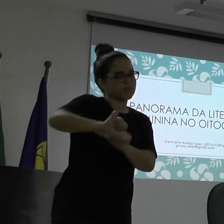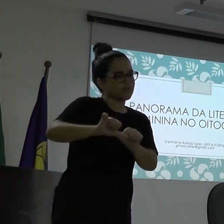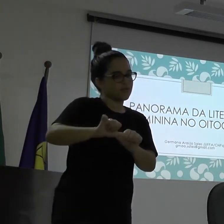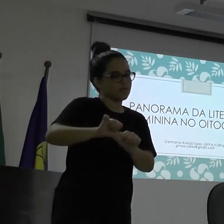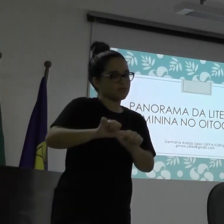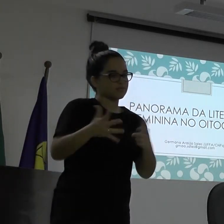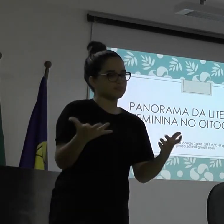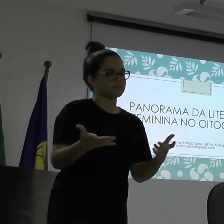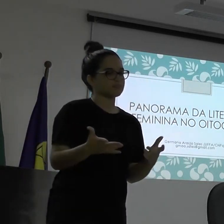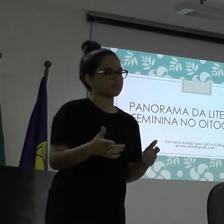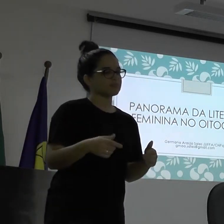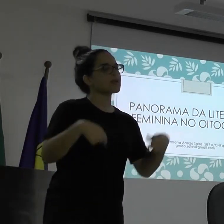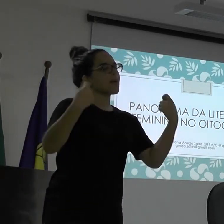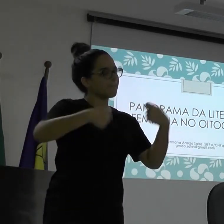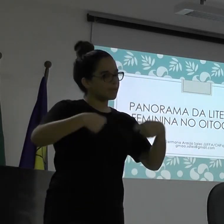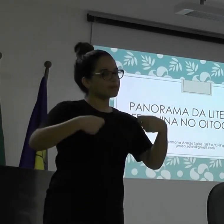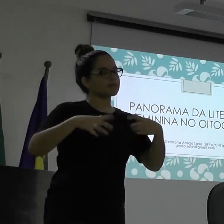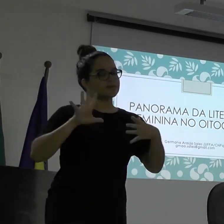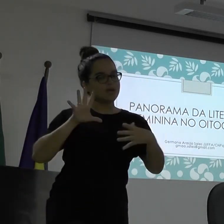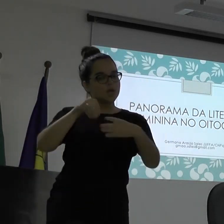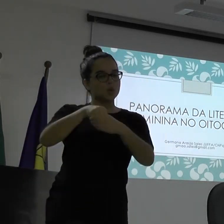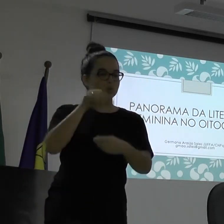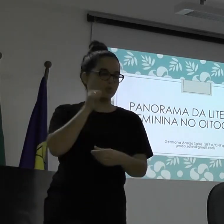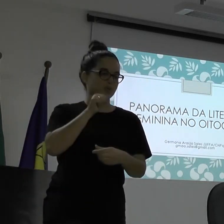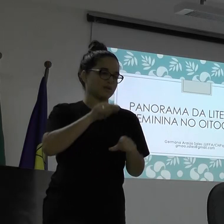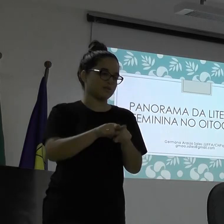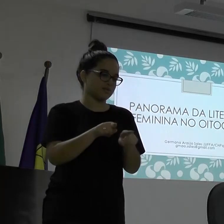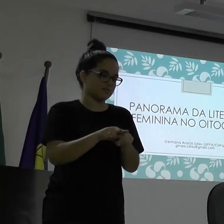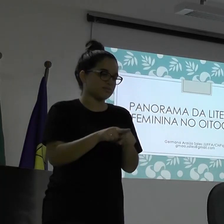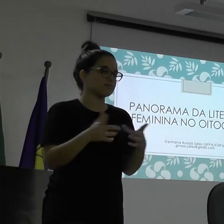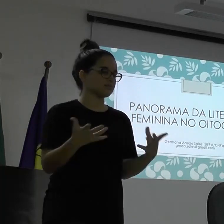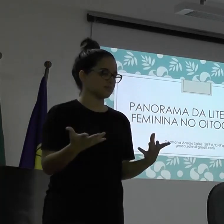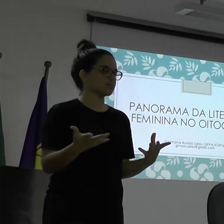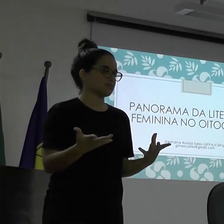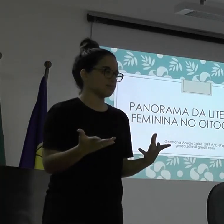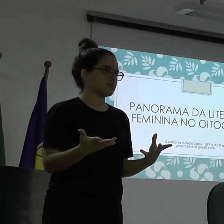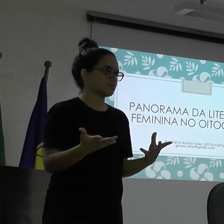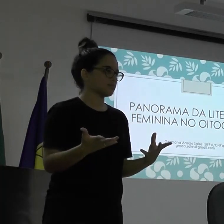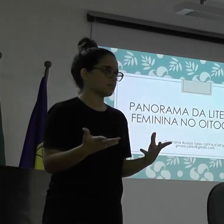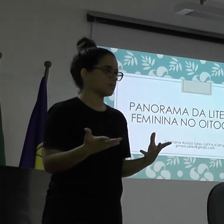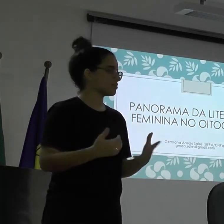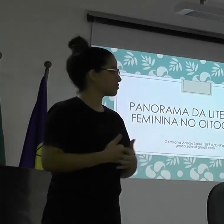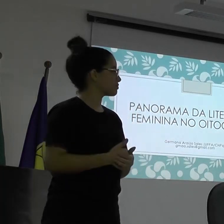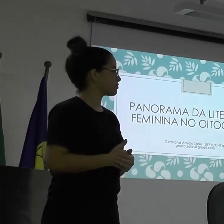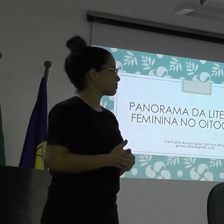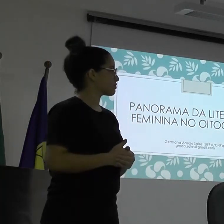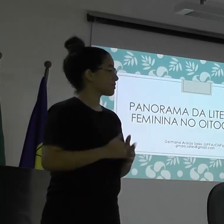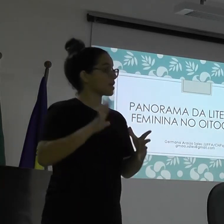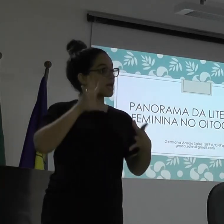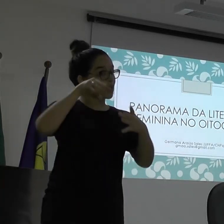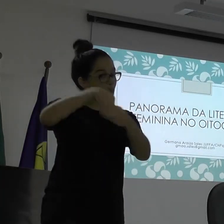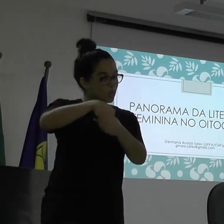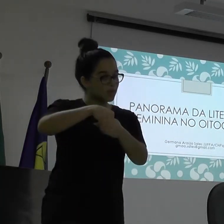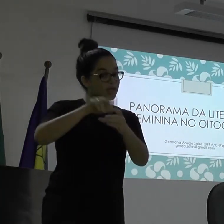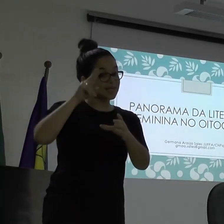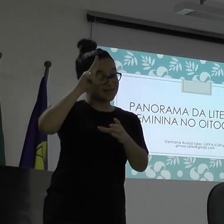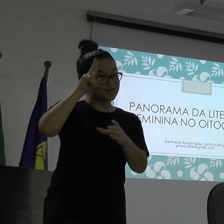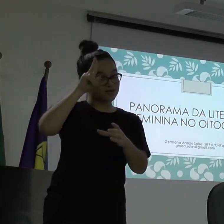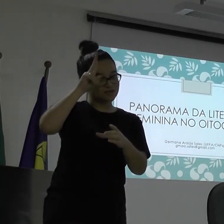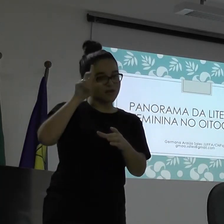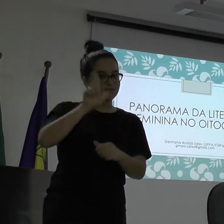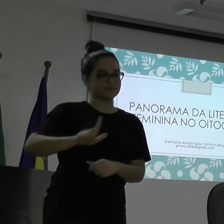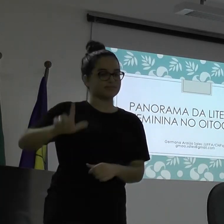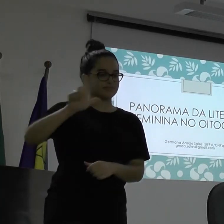Não teríamos que reescrever essa história da literatura brasileira, incluindo essas mulheres,